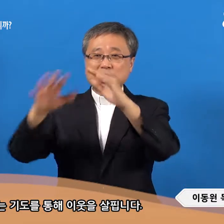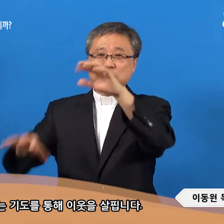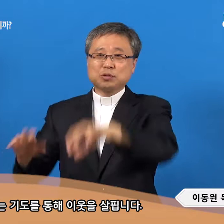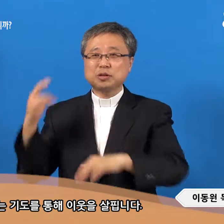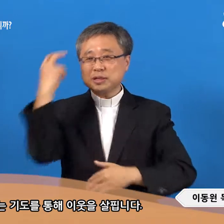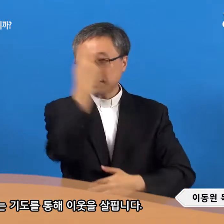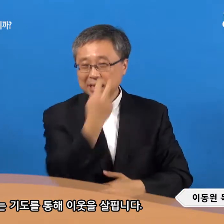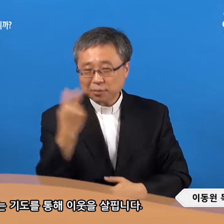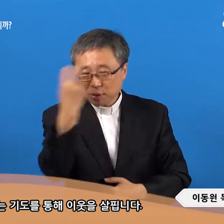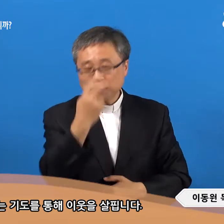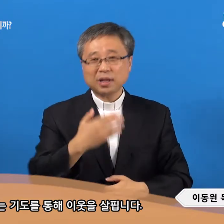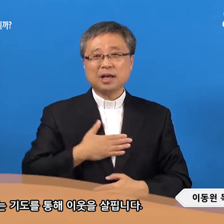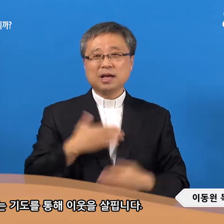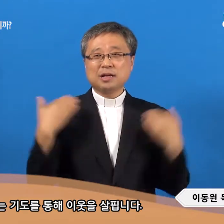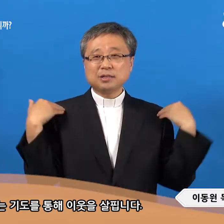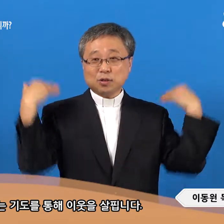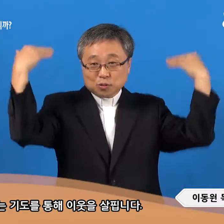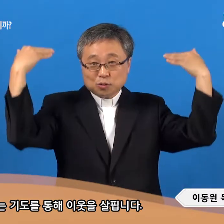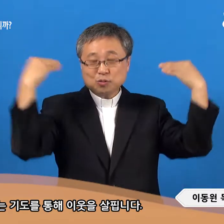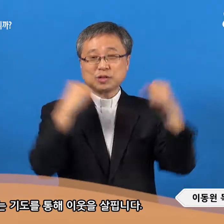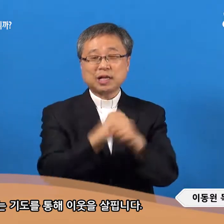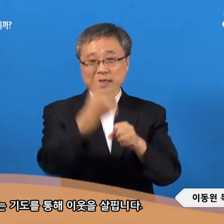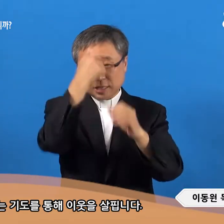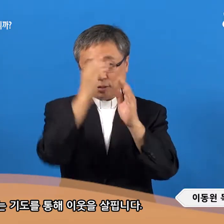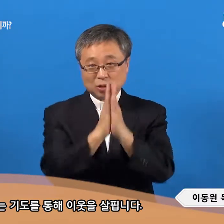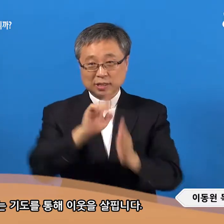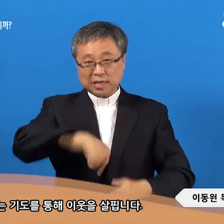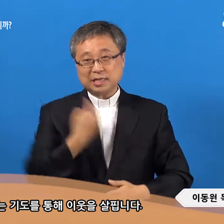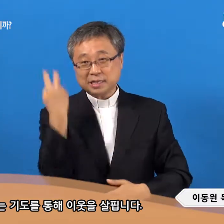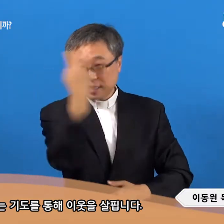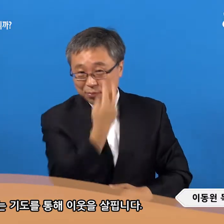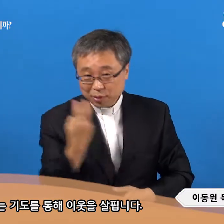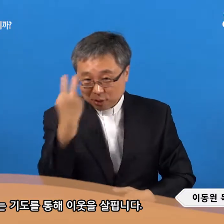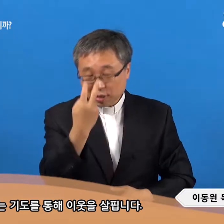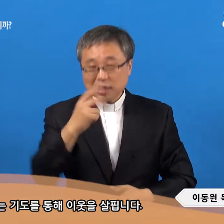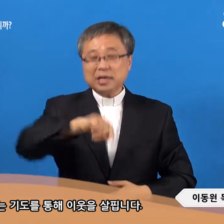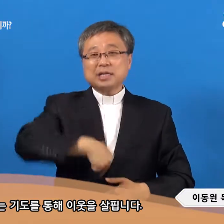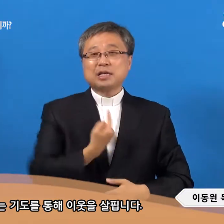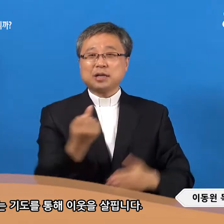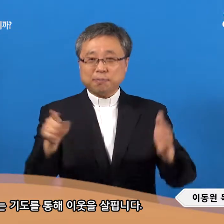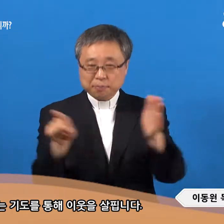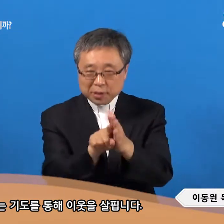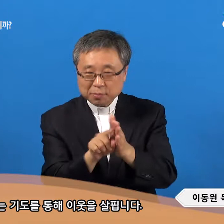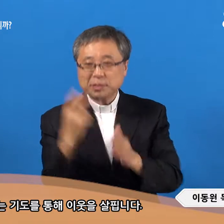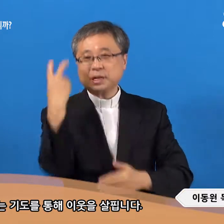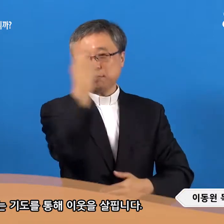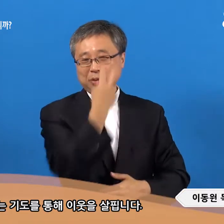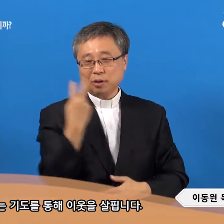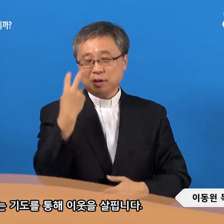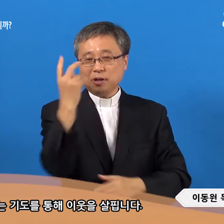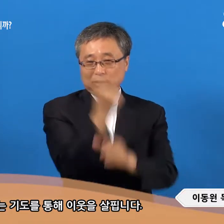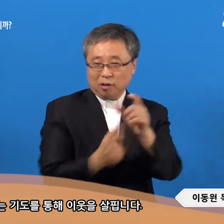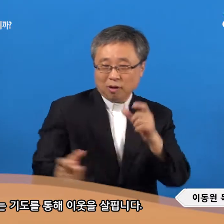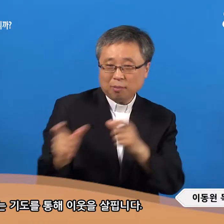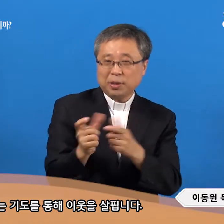살핍니다. 자, 성숙한 기도자는 자신을 살피고 자신의 믿음을 살피고 한 걸음 더 나아가서